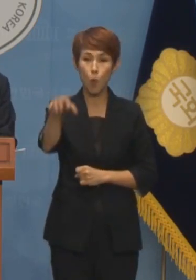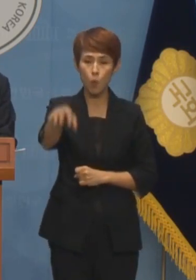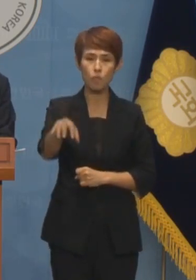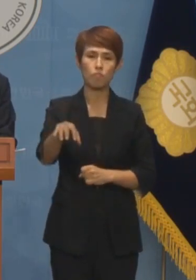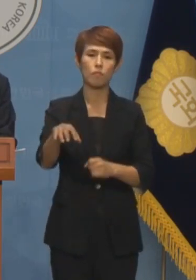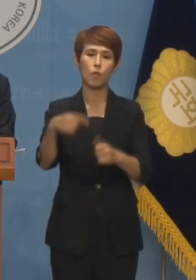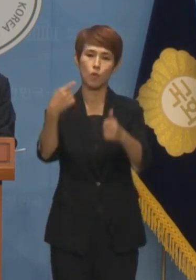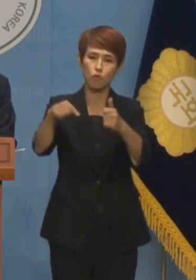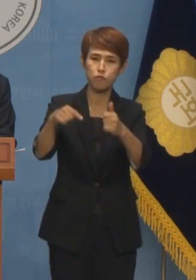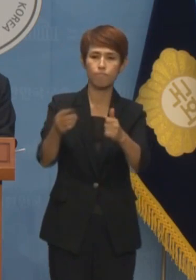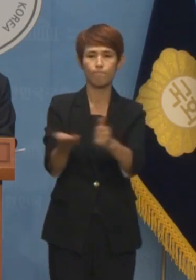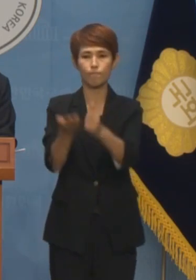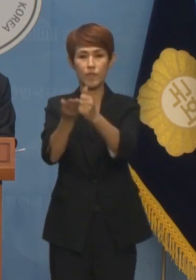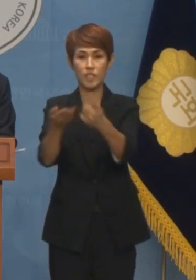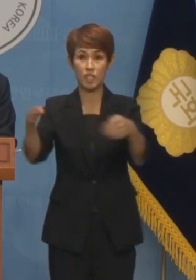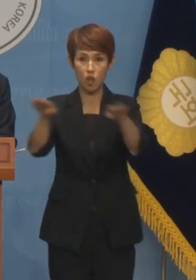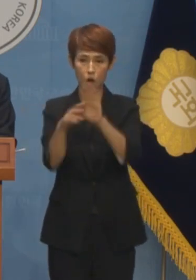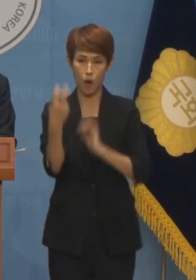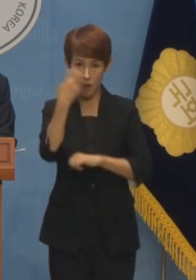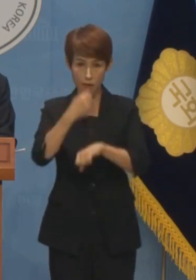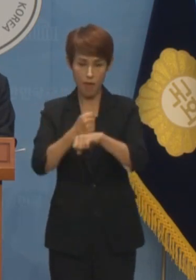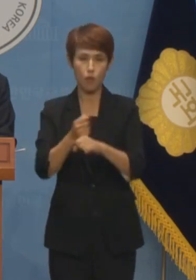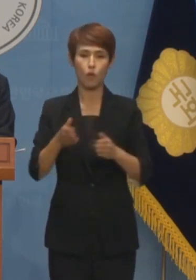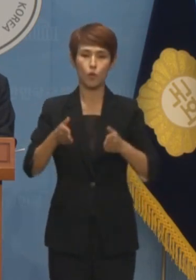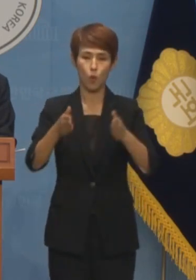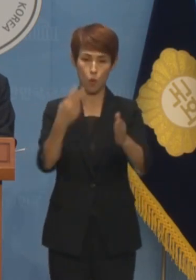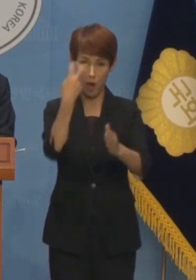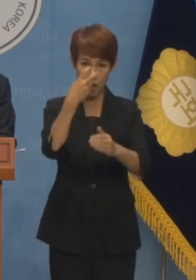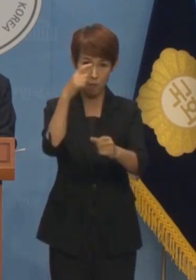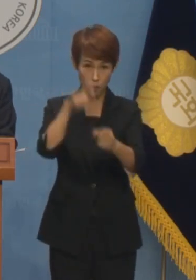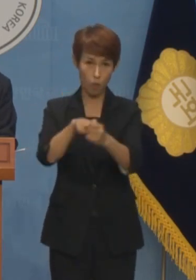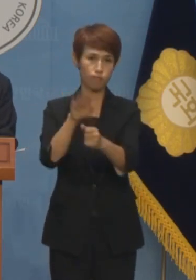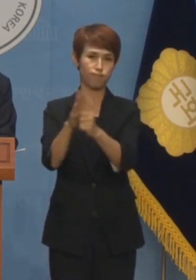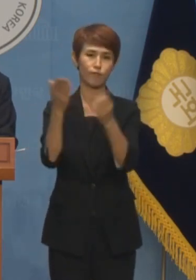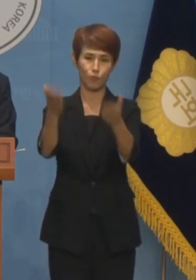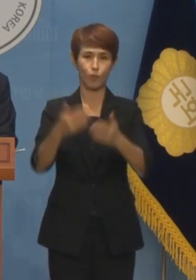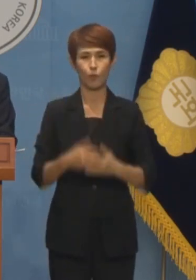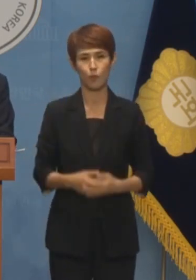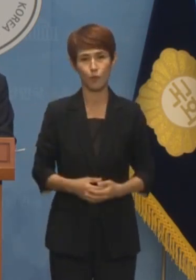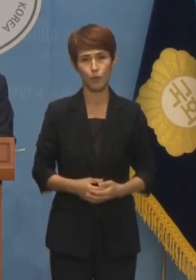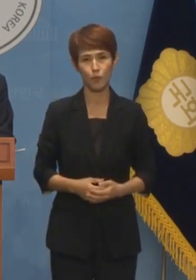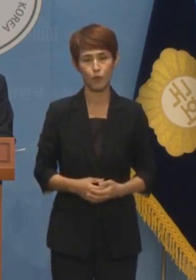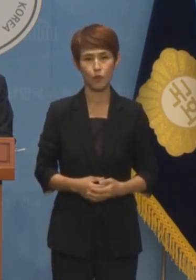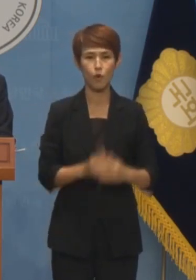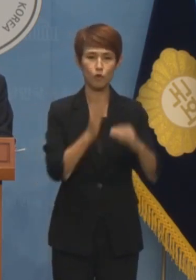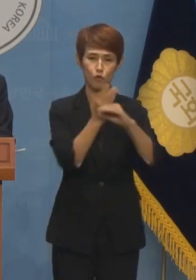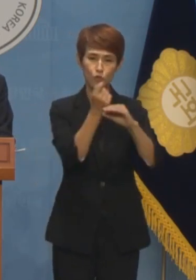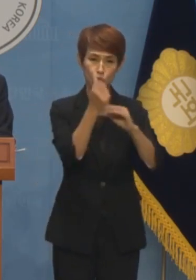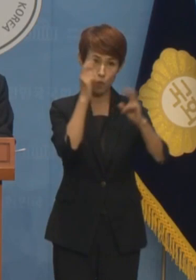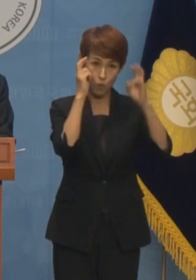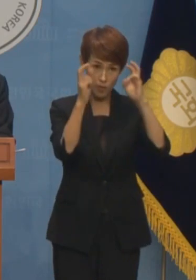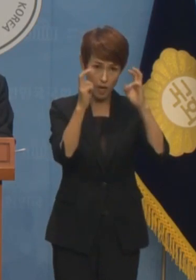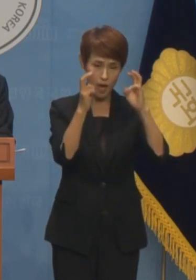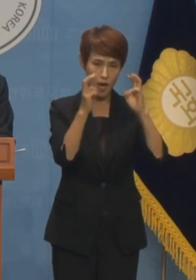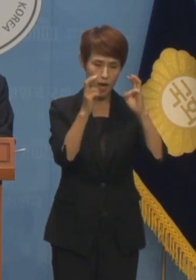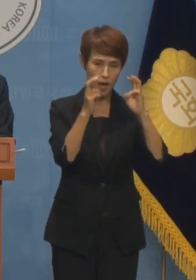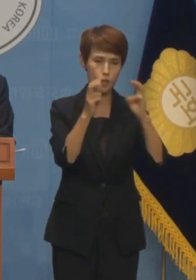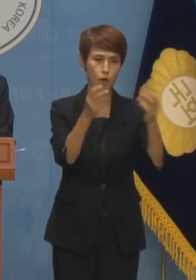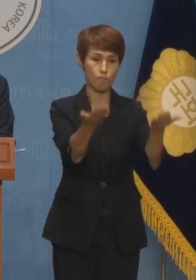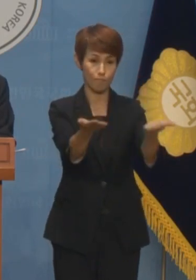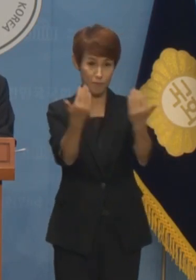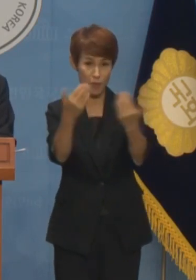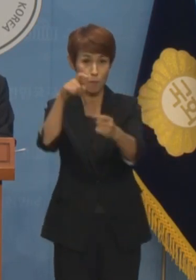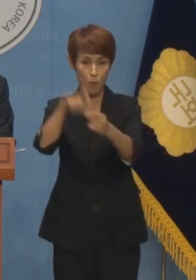교육 시설을 관리하고 도로의 유지 관리를 위해 지원하겠습니다. 또한 중소기업 유치를 위해 각종